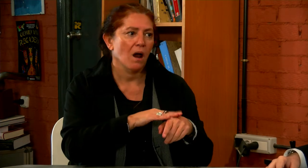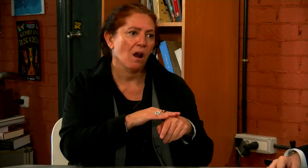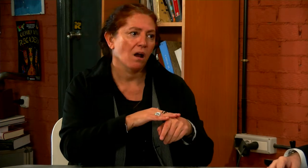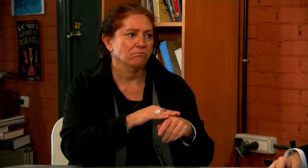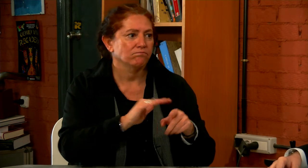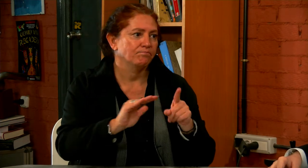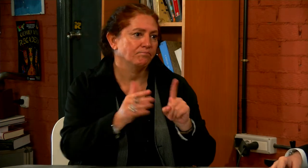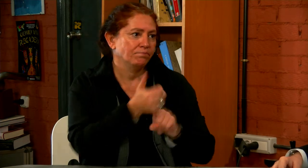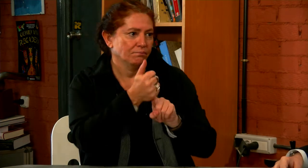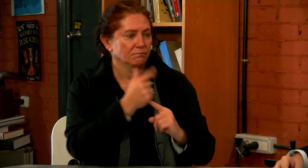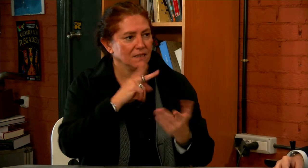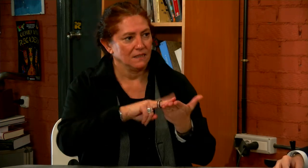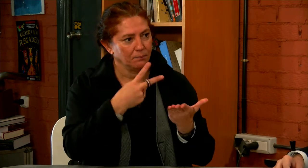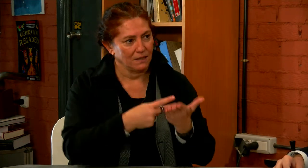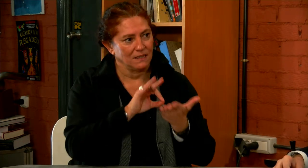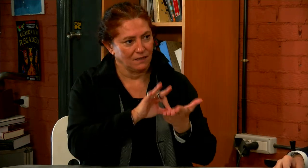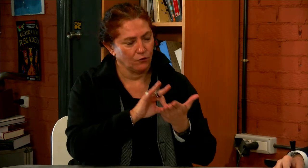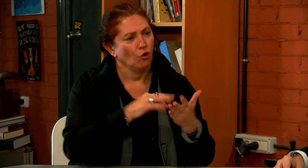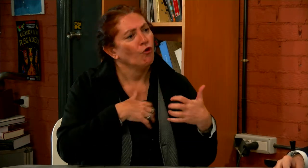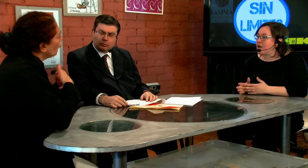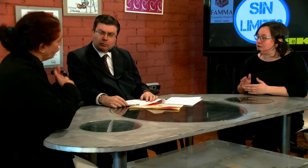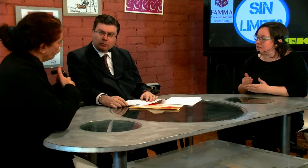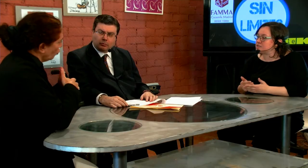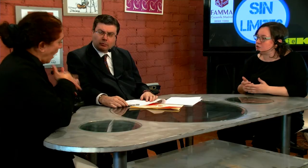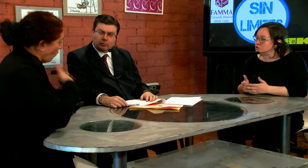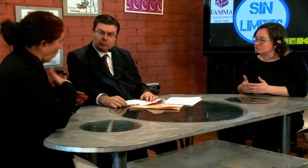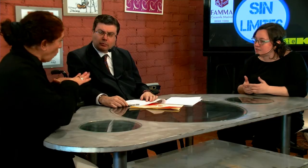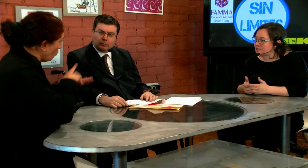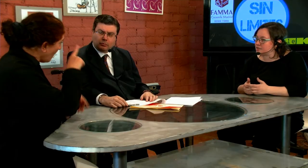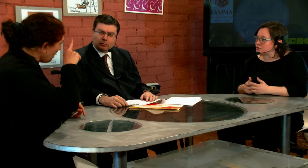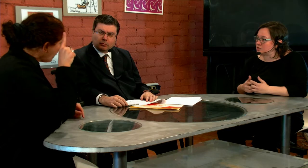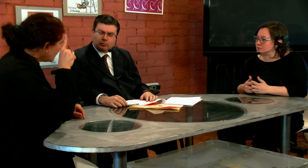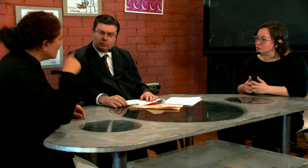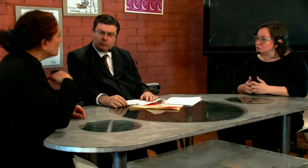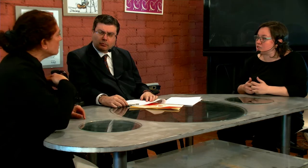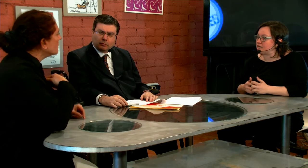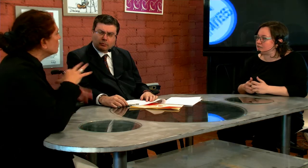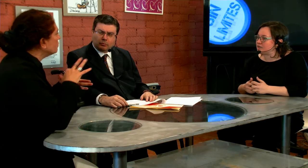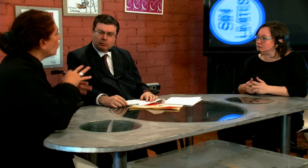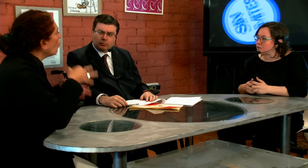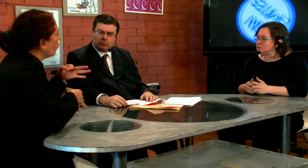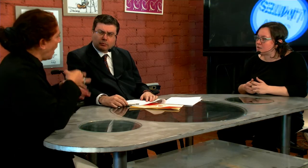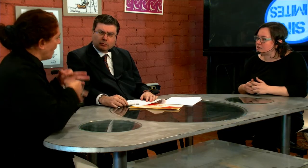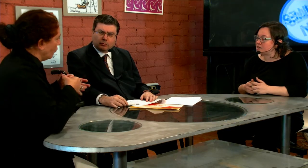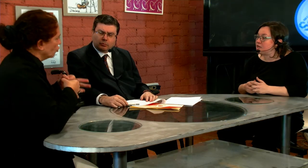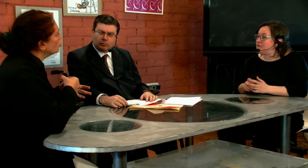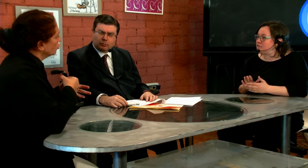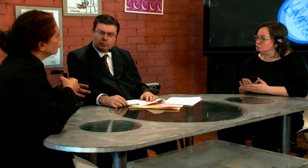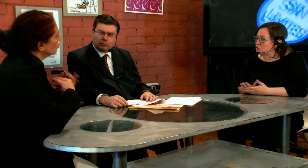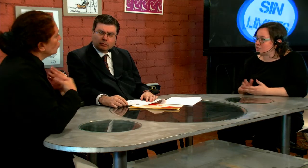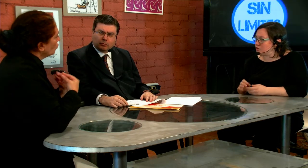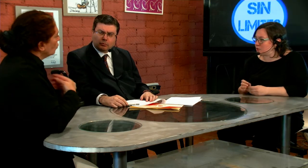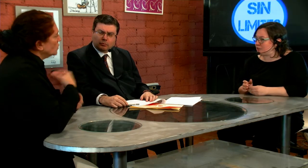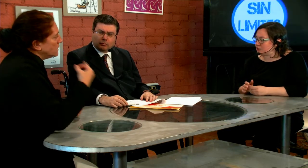y de información, incluso de lucha con los propios usuarios, al final se consigue en esos servicios. Y aquí en la Comunidad de Madrid ya